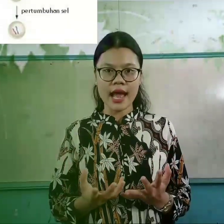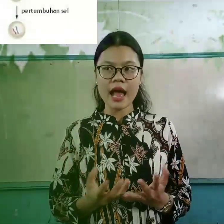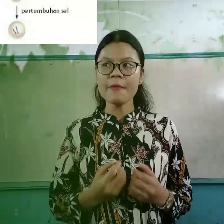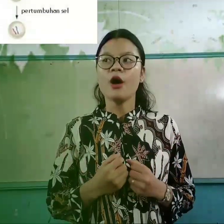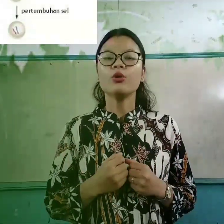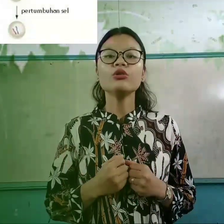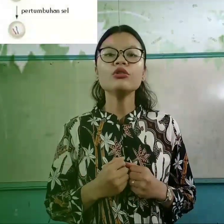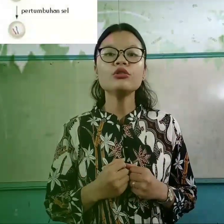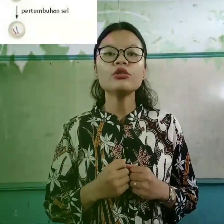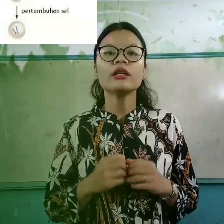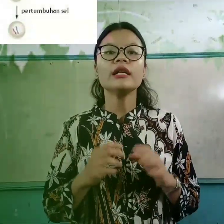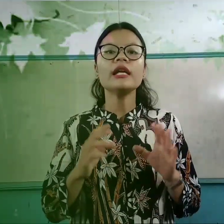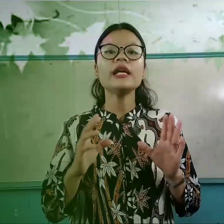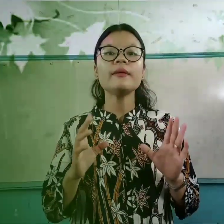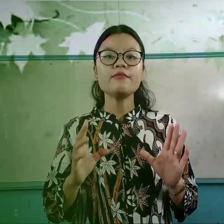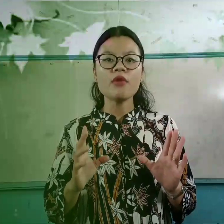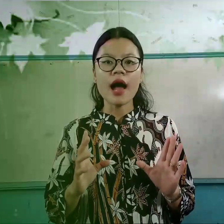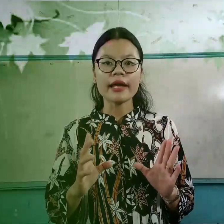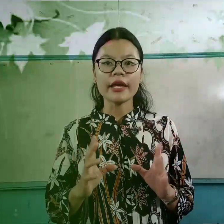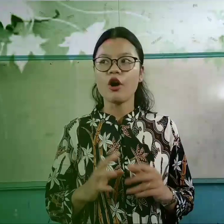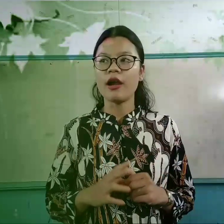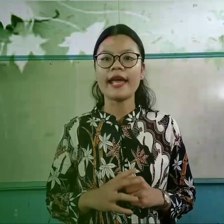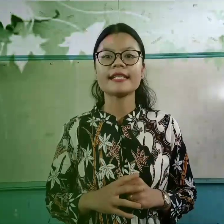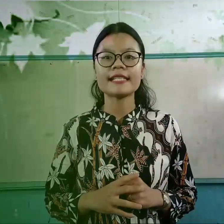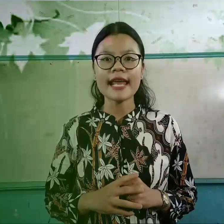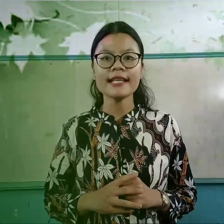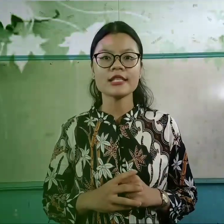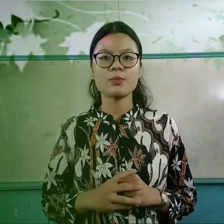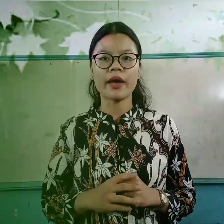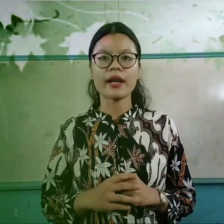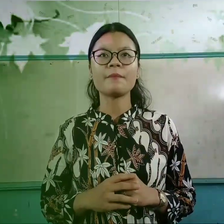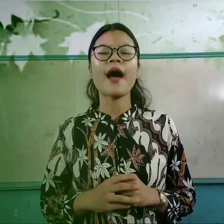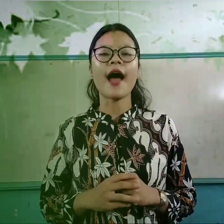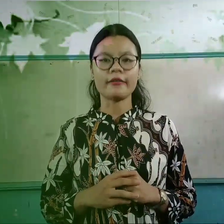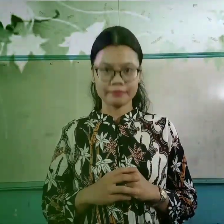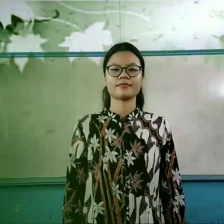siap untuk dibuahi oleh sel sperma.